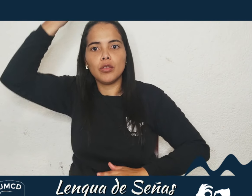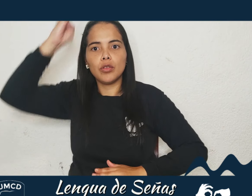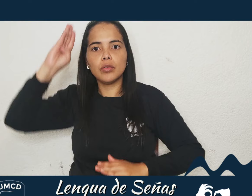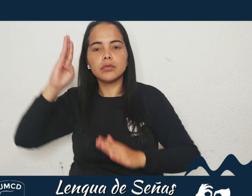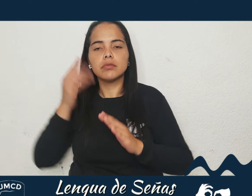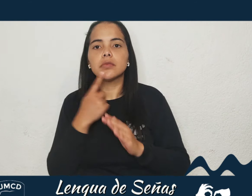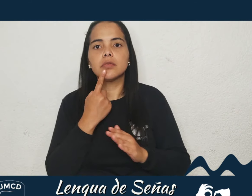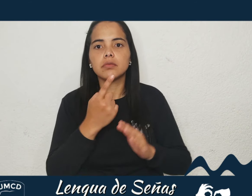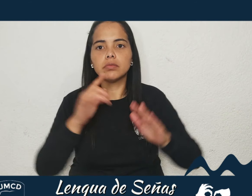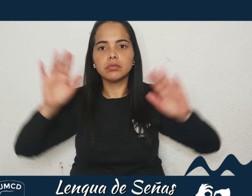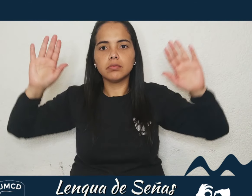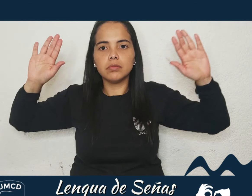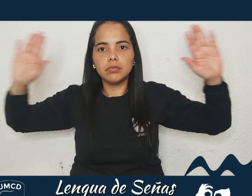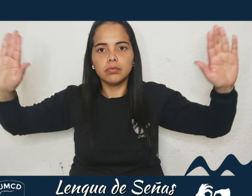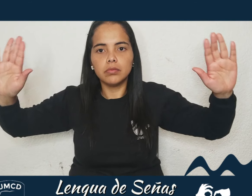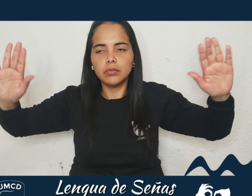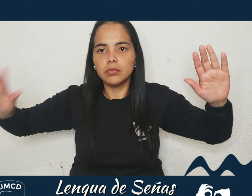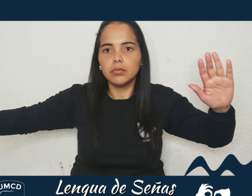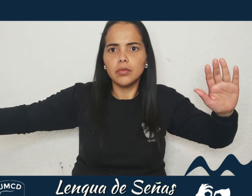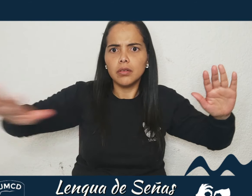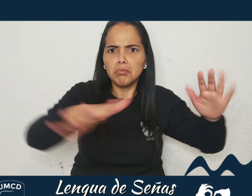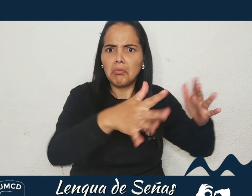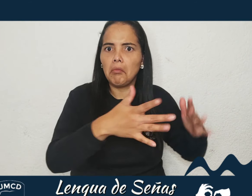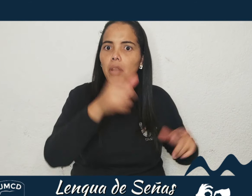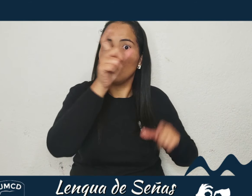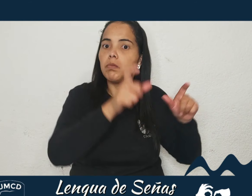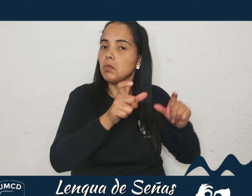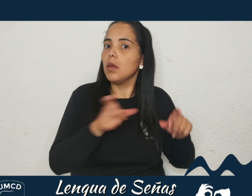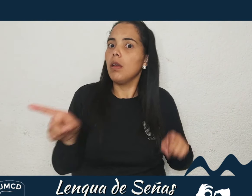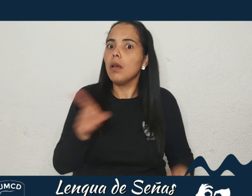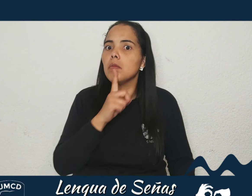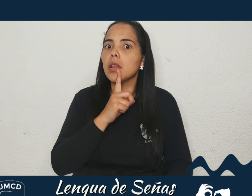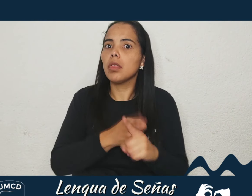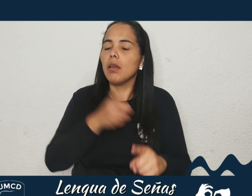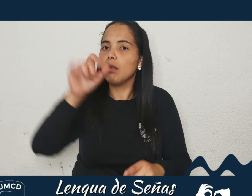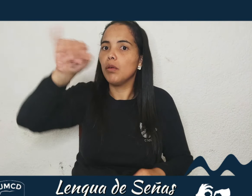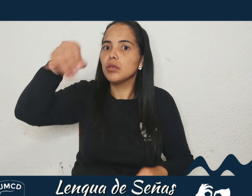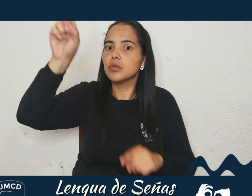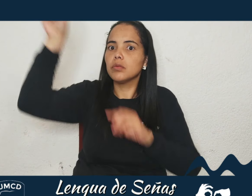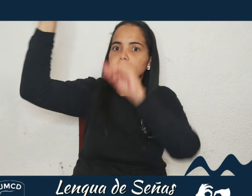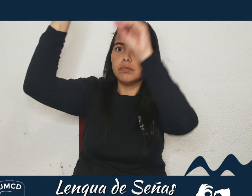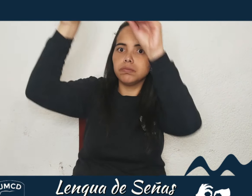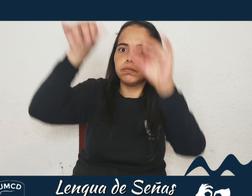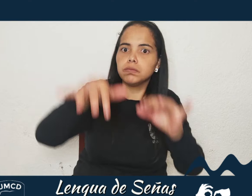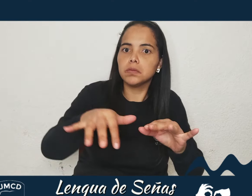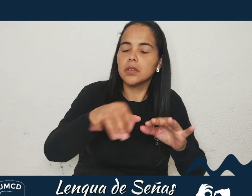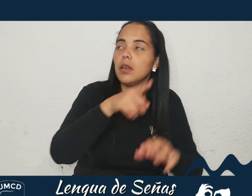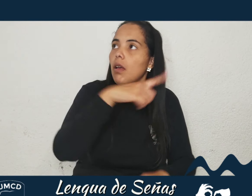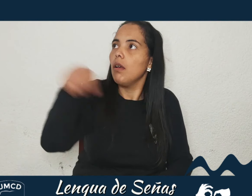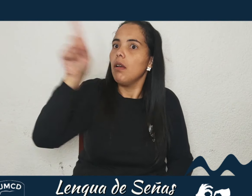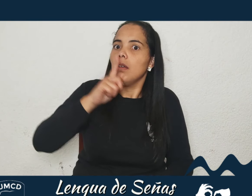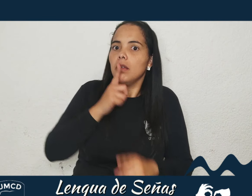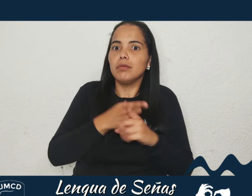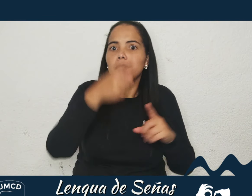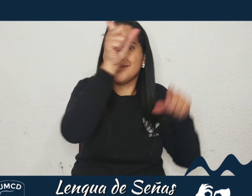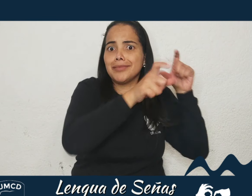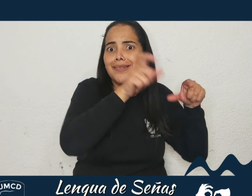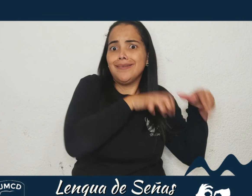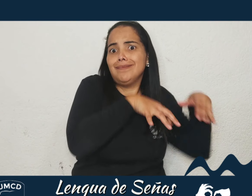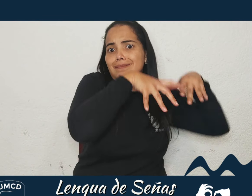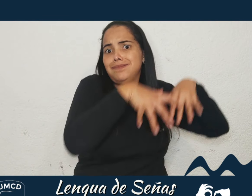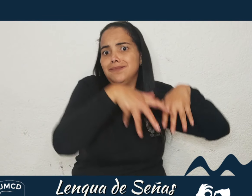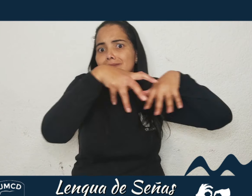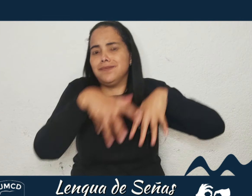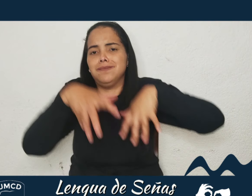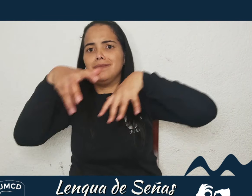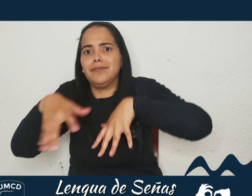en Josué capítulo 3, era la época de la siega. El río se desbordaba más de lo común. Eso quiere decir que la afluencia de